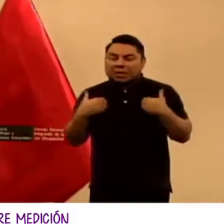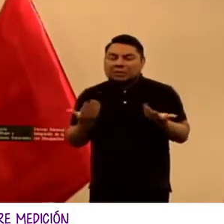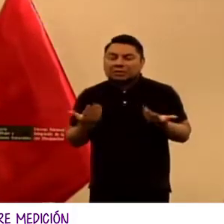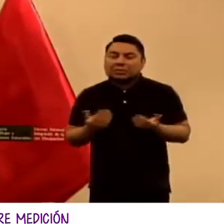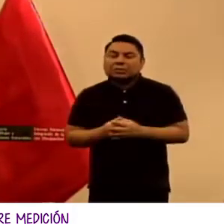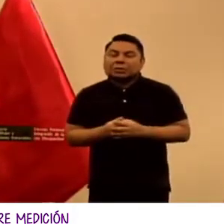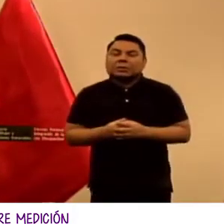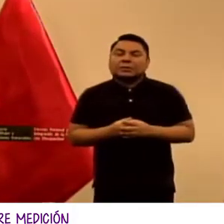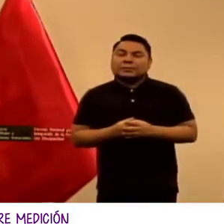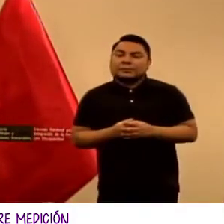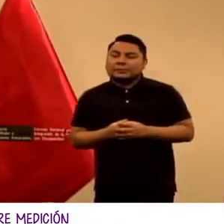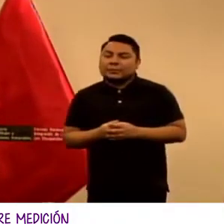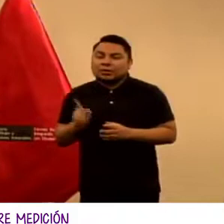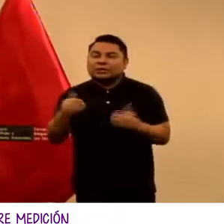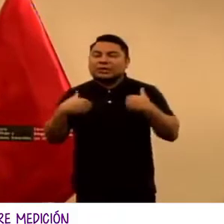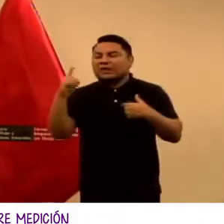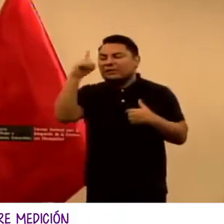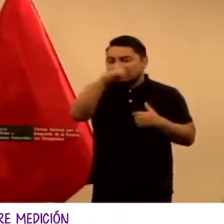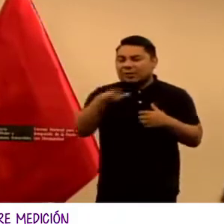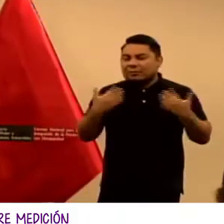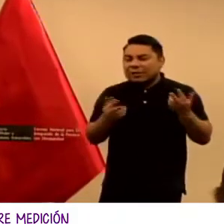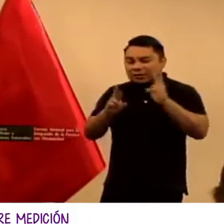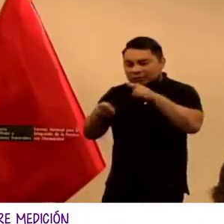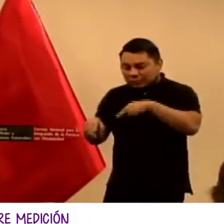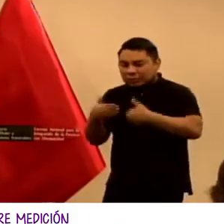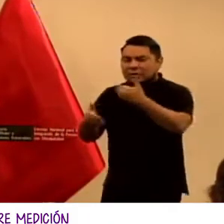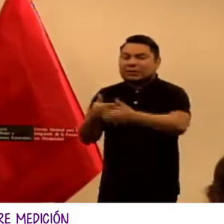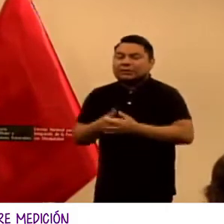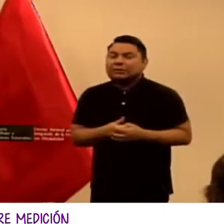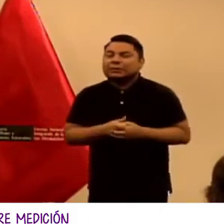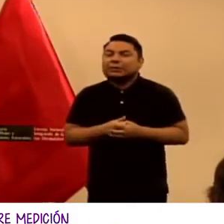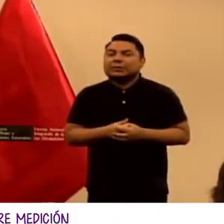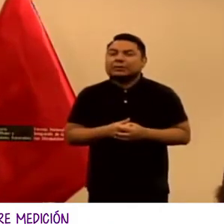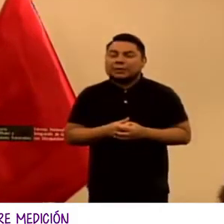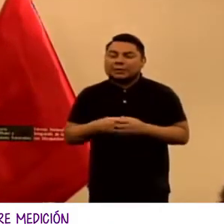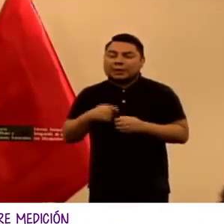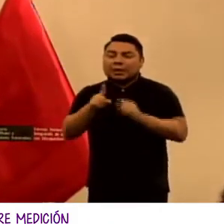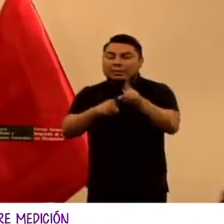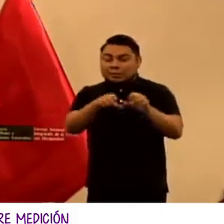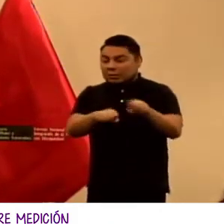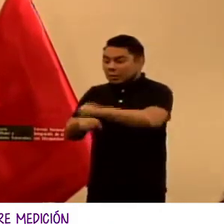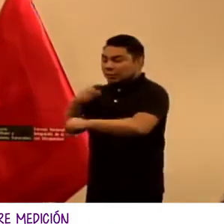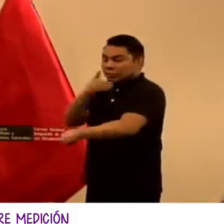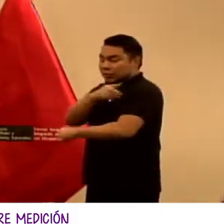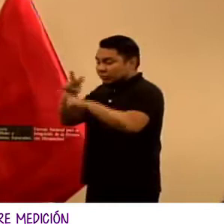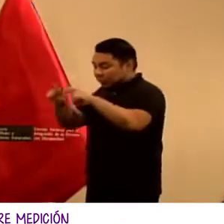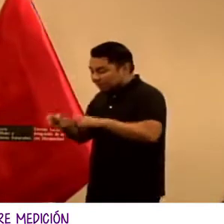no fueron identificados teniendo alguna condición en la evaluación clínica